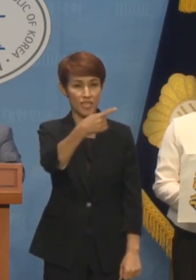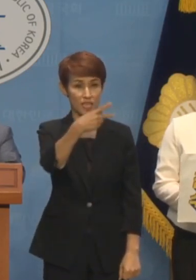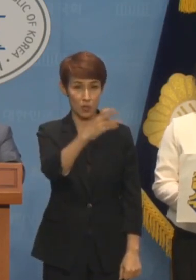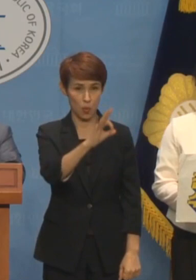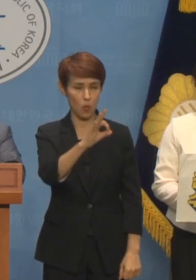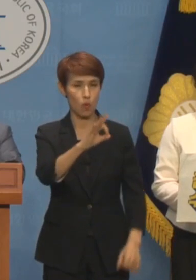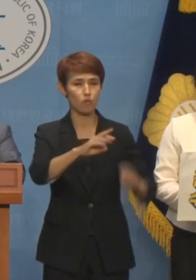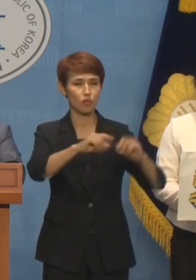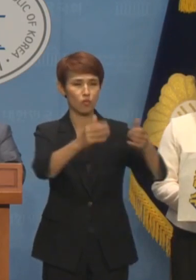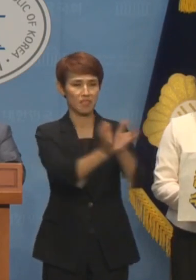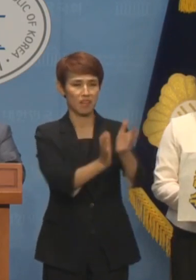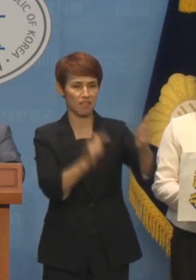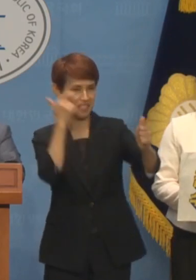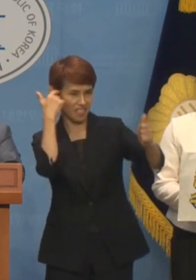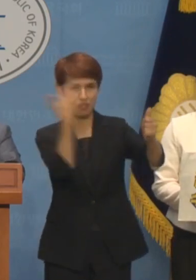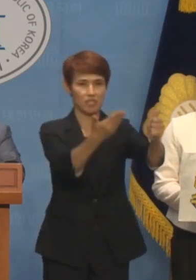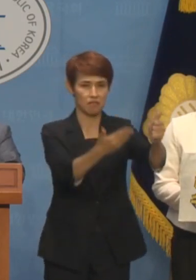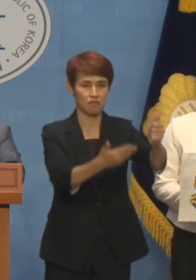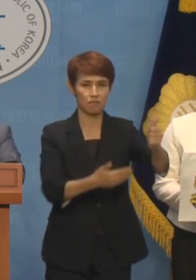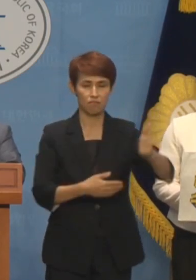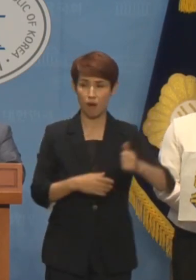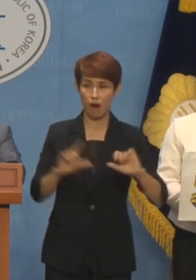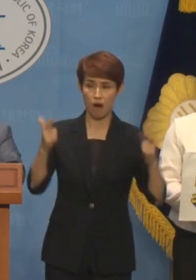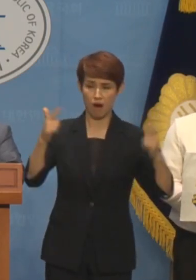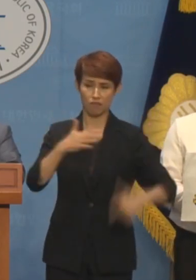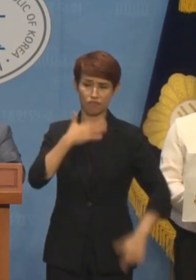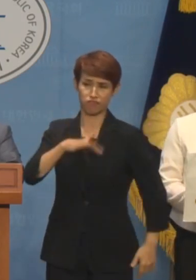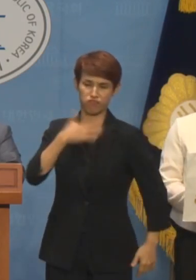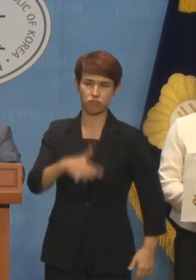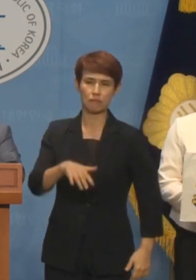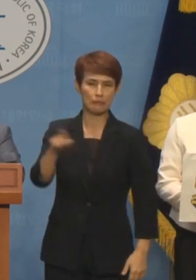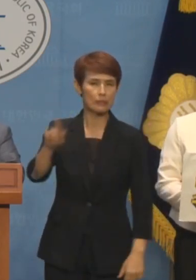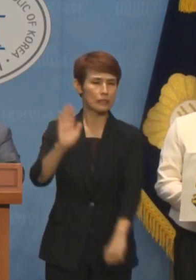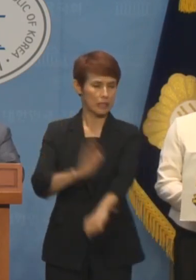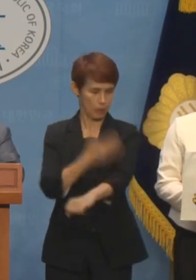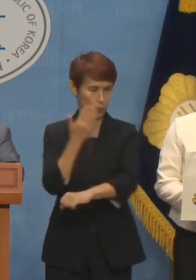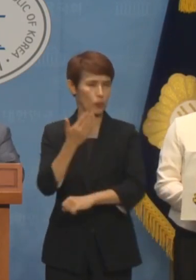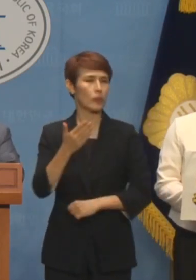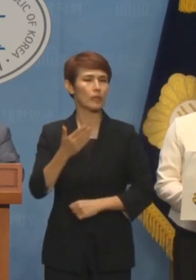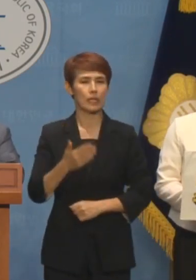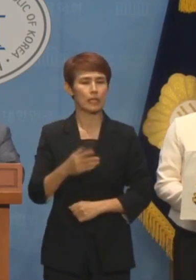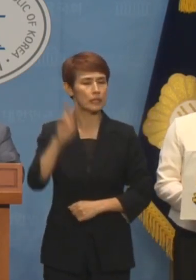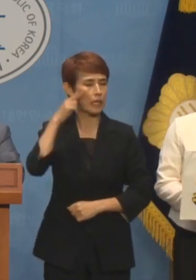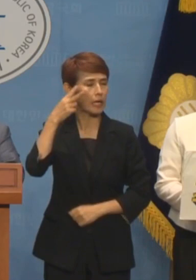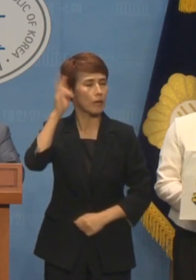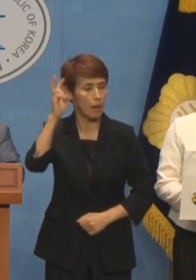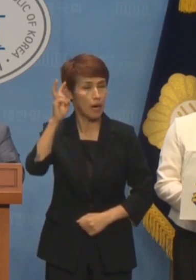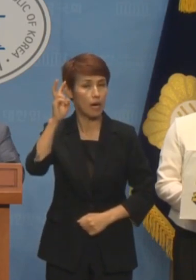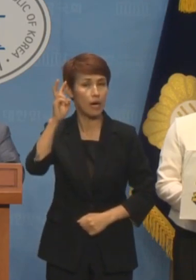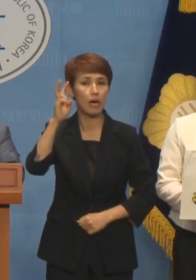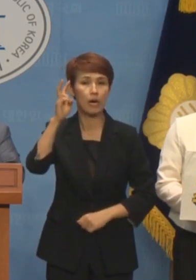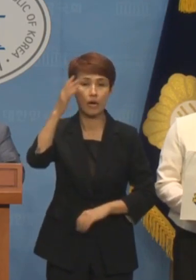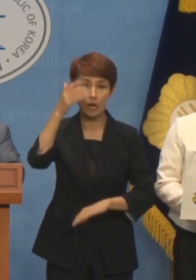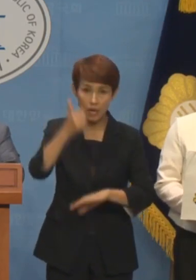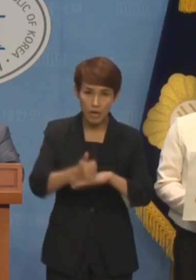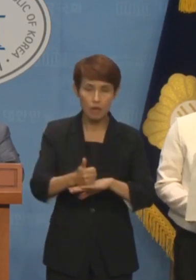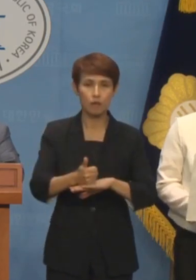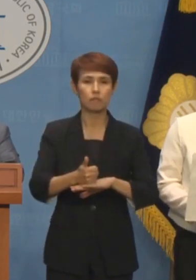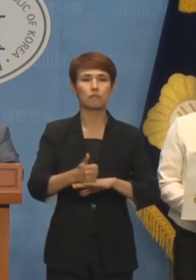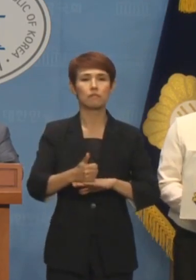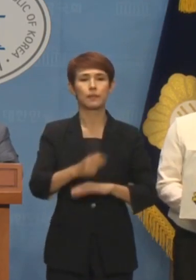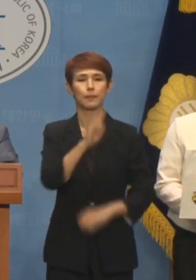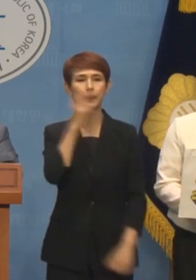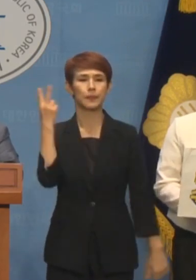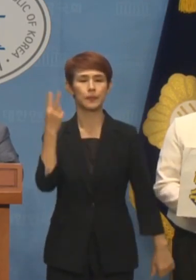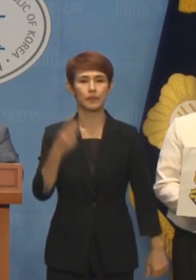당황하고 그럴 리가 없다. 늘공이 잘못한 거다. 눈치 없이 추진했다 해놓고는 그래놓고는 갑자기 또 태도를 돌변하여